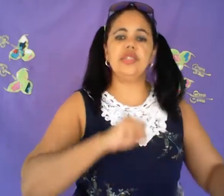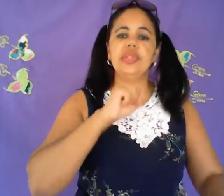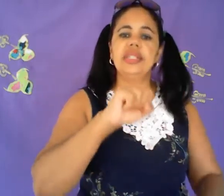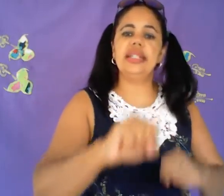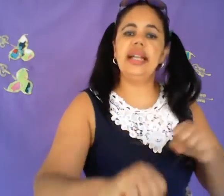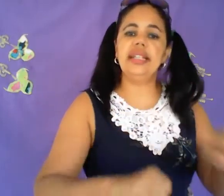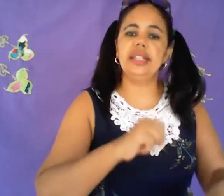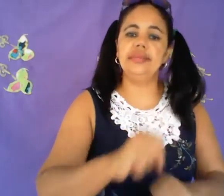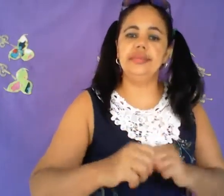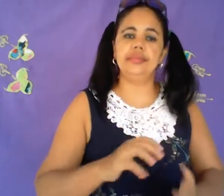bicicleta.